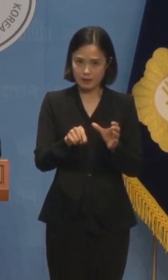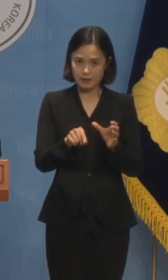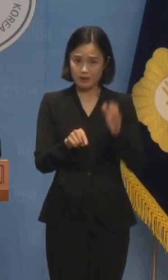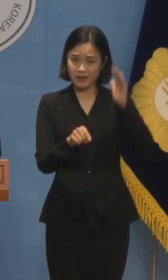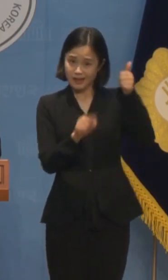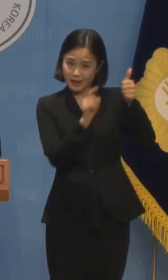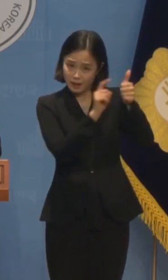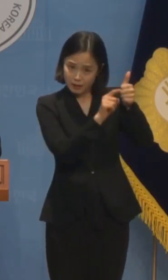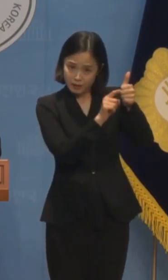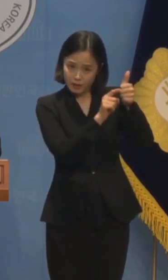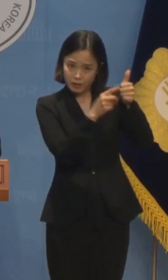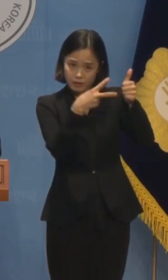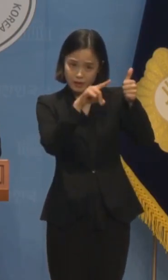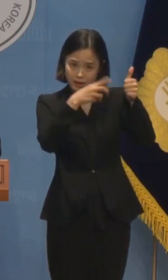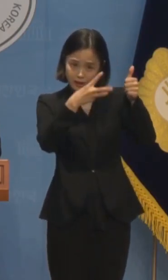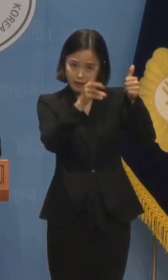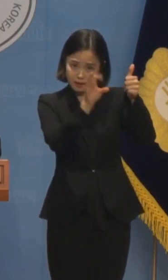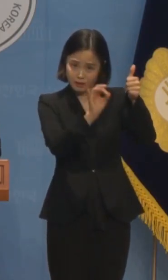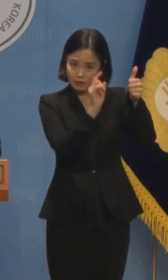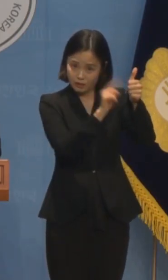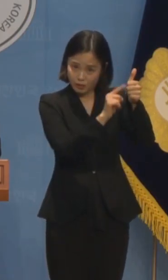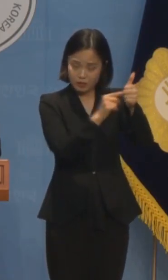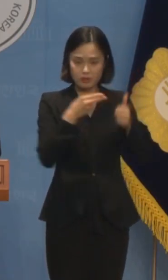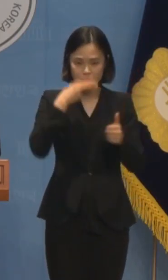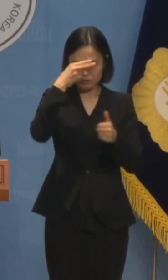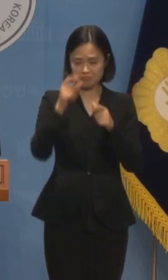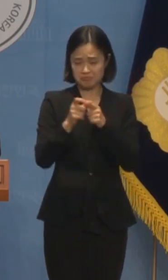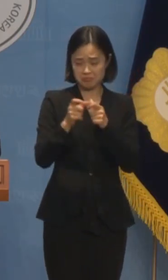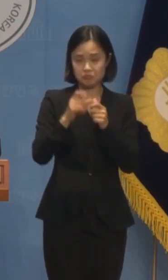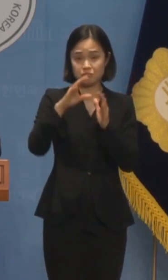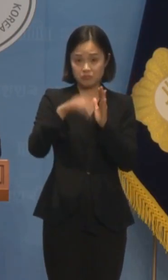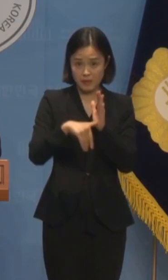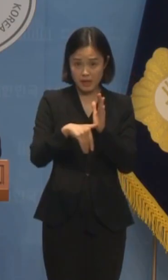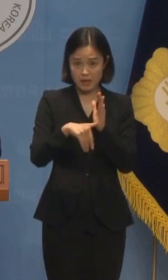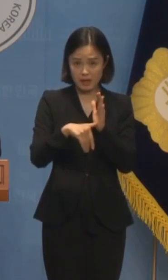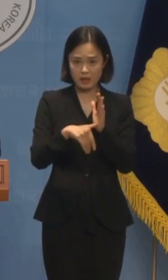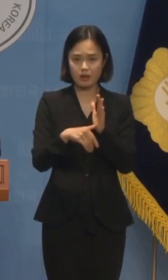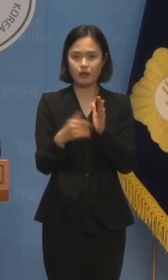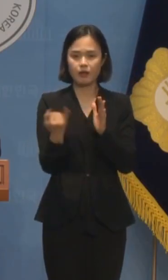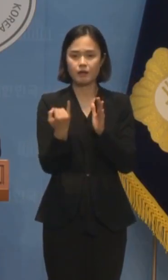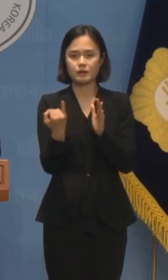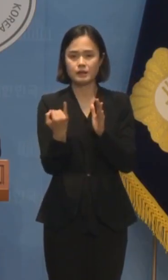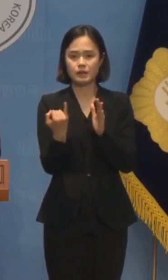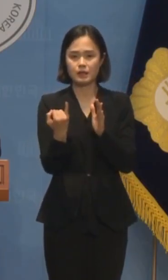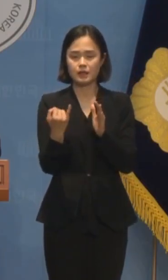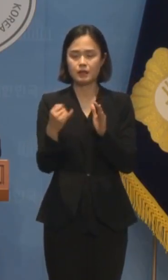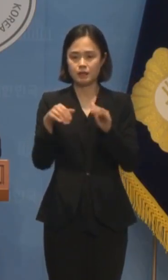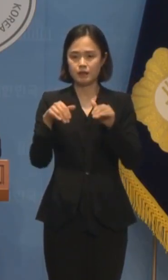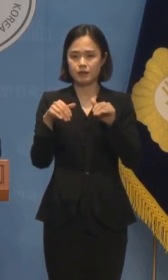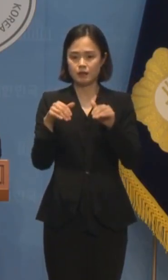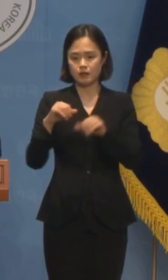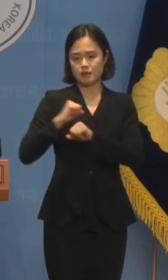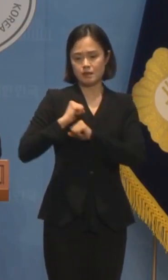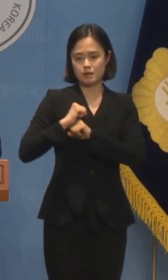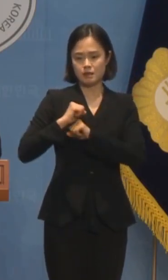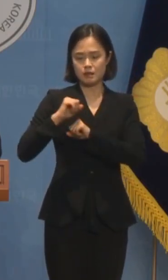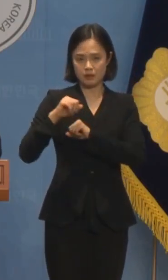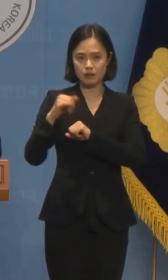중 관사에서 부하 여성 장교를 성폭행하려다 미수에 그친